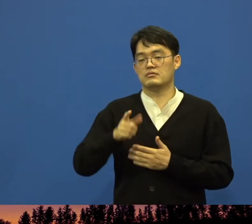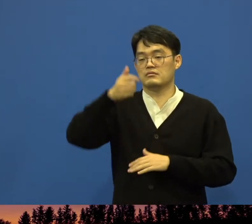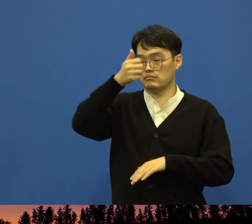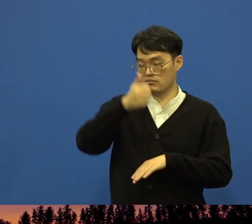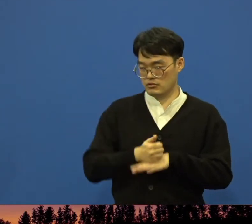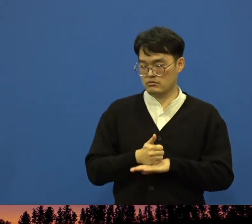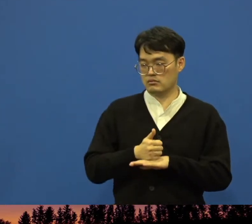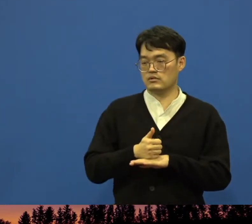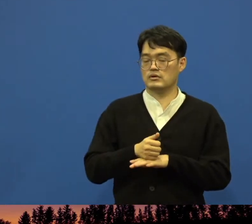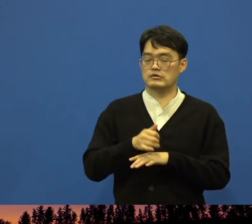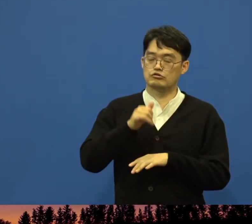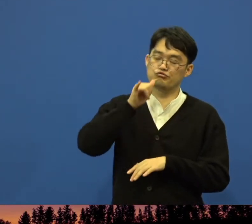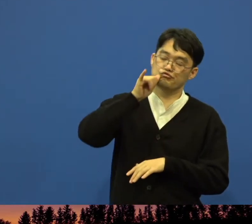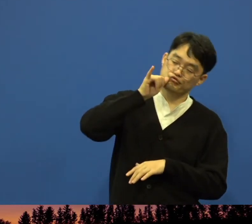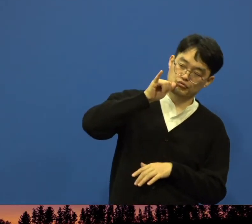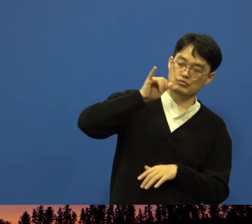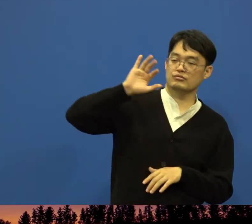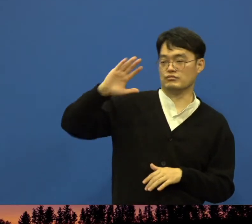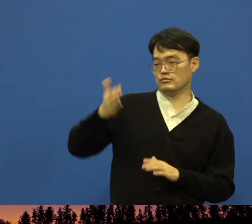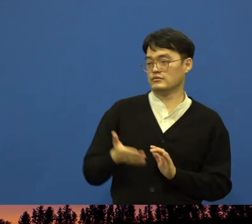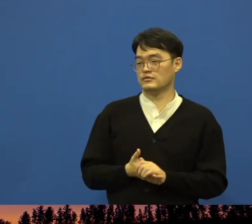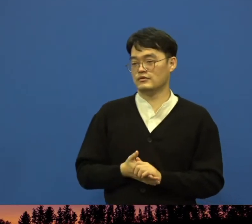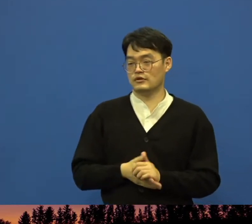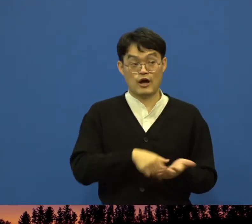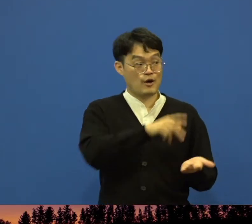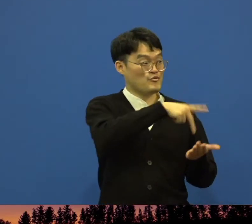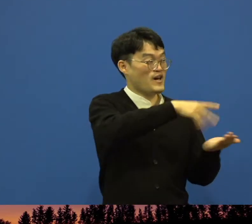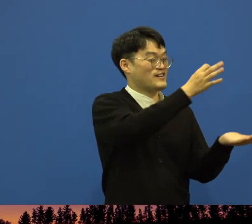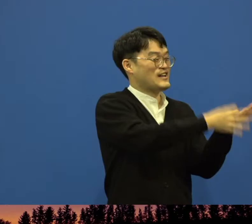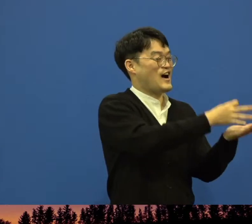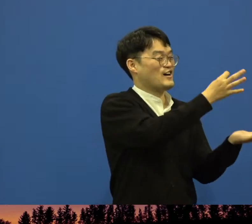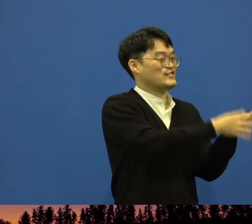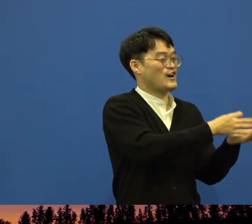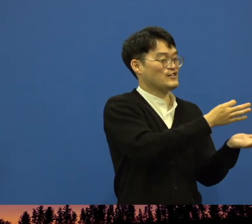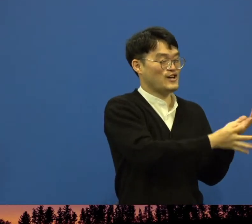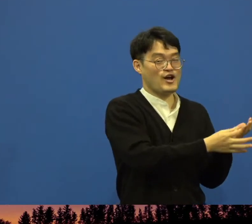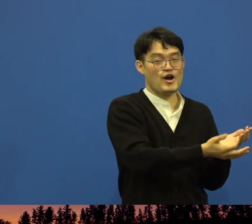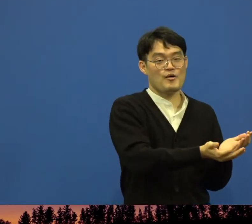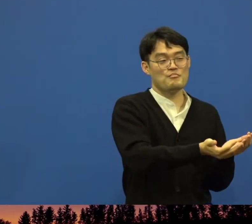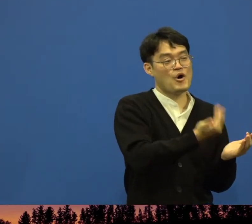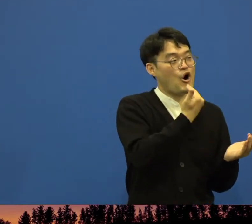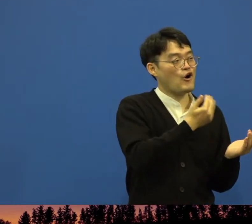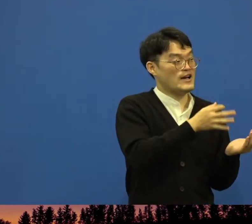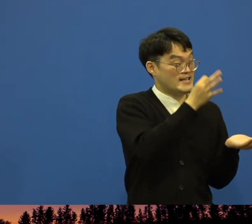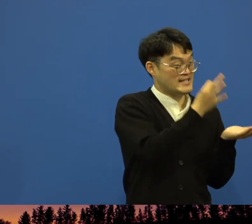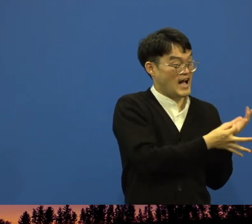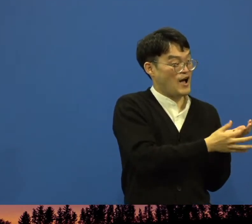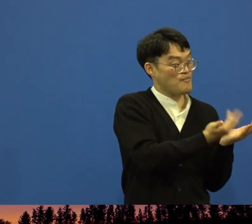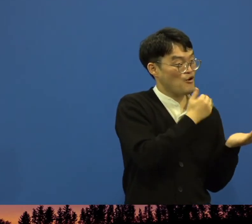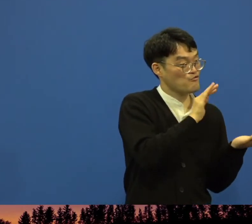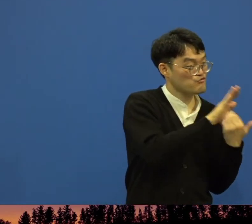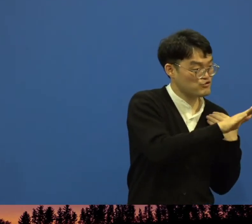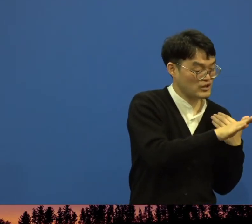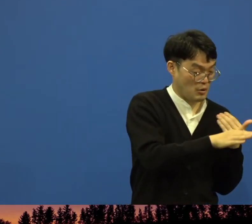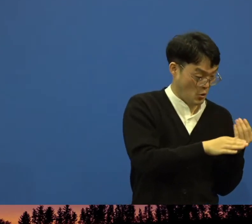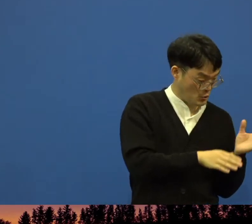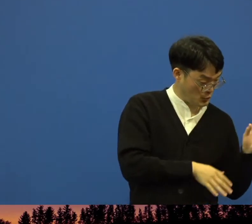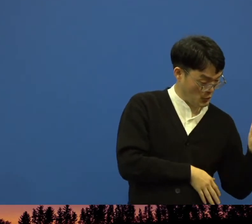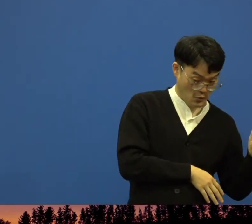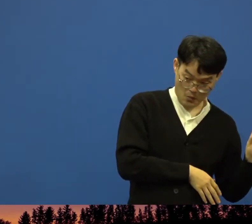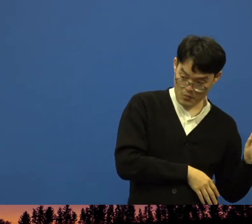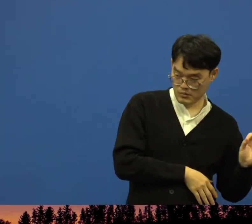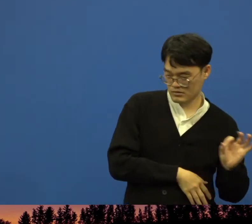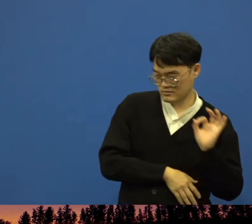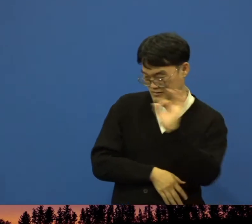받도록 하는 거예요. 자, 얼마 모서 뷔페를 싸게 먹었는데 얼마 먹고 와서 자기 돈을 다 거기다 쏟아붓는 거예요. 갈수록 강도를 높이고.